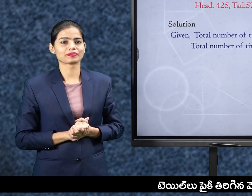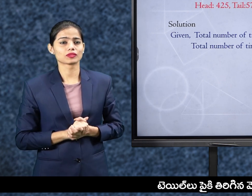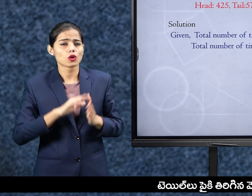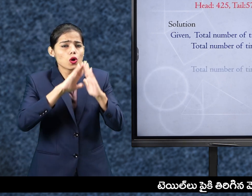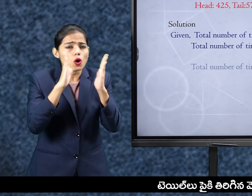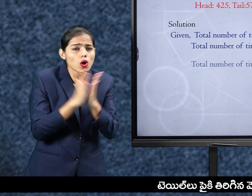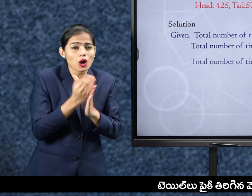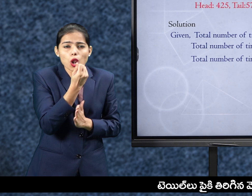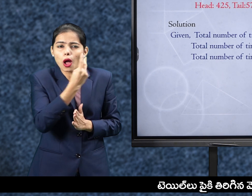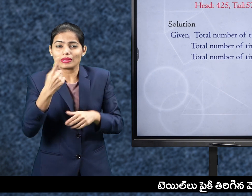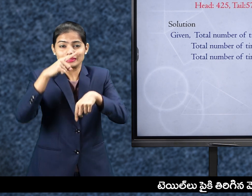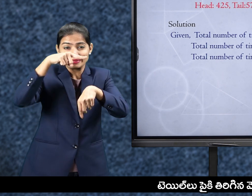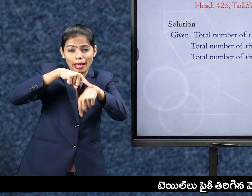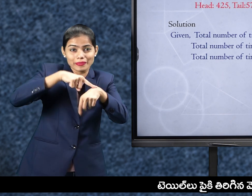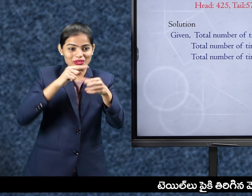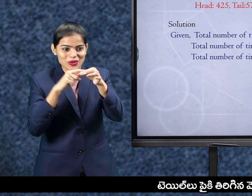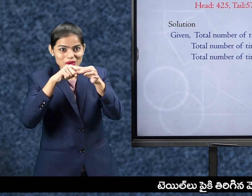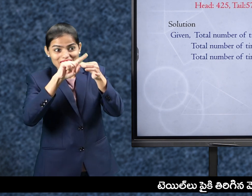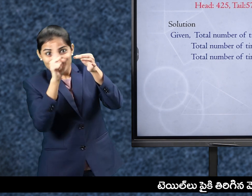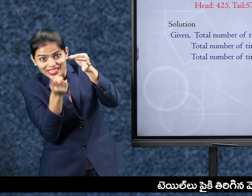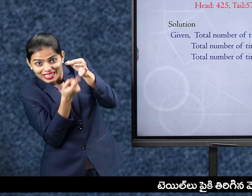టైల్స్ పైకి తిరిగిన మొత్తం సంఖ్య 575.